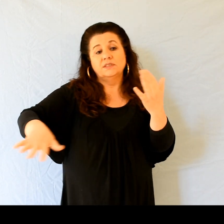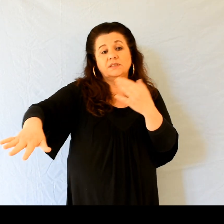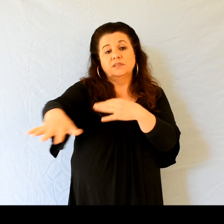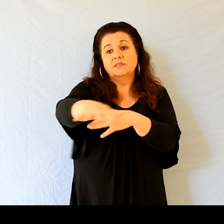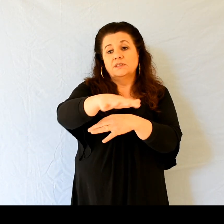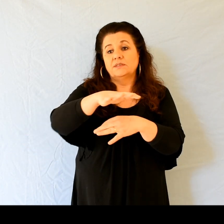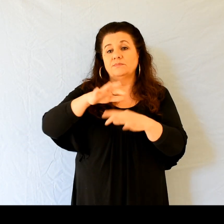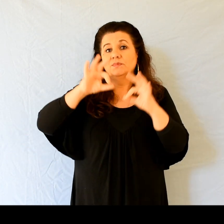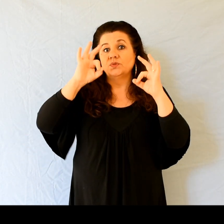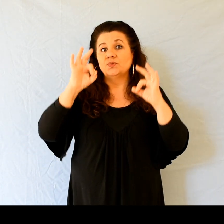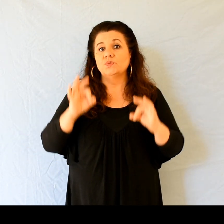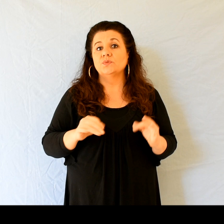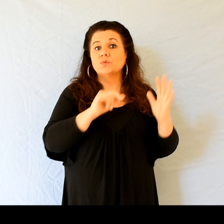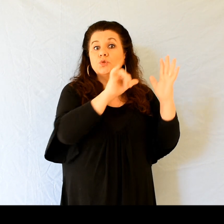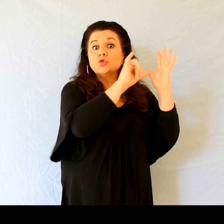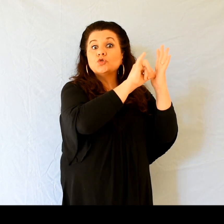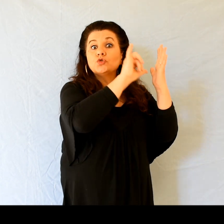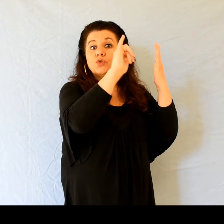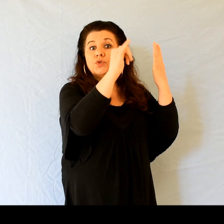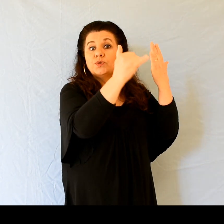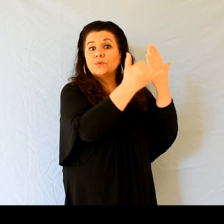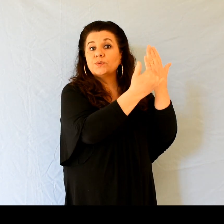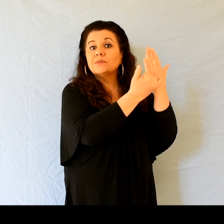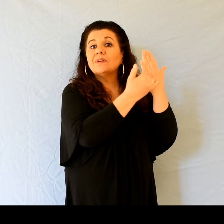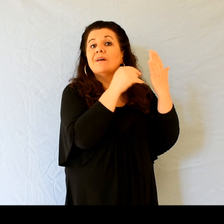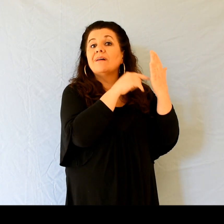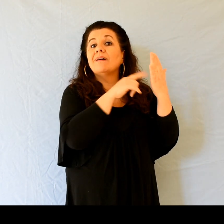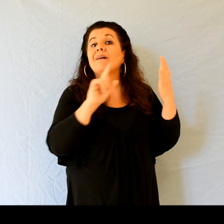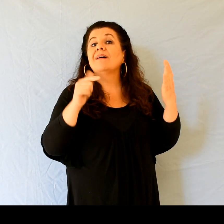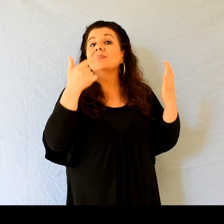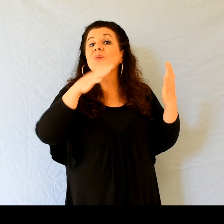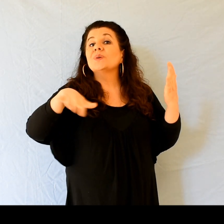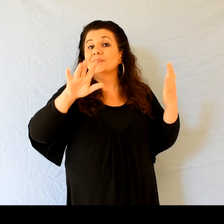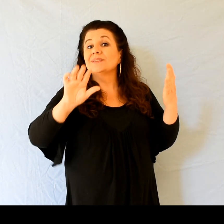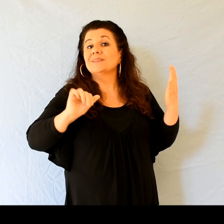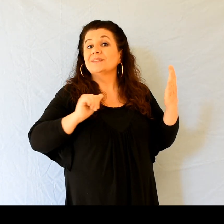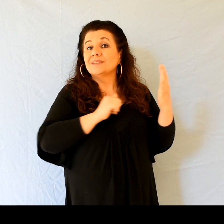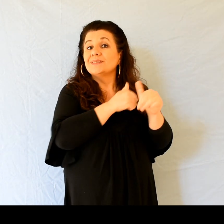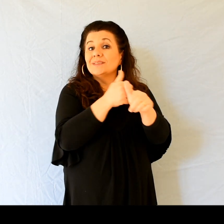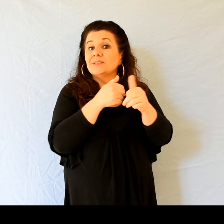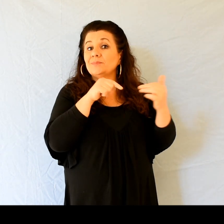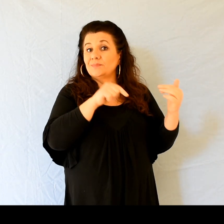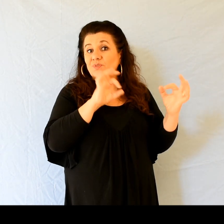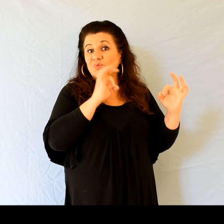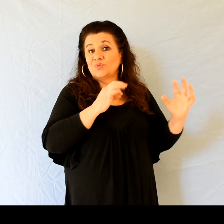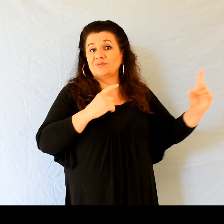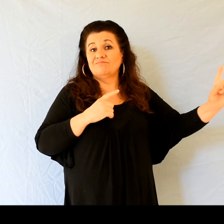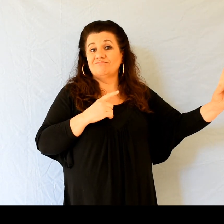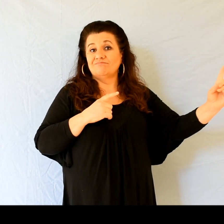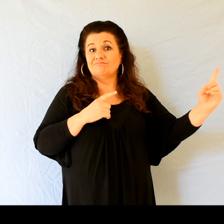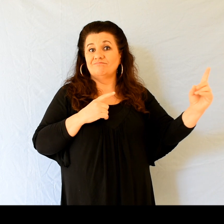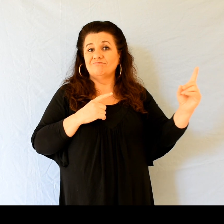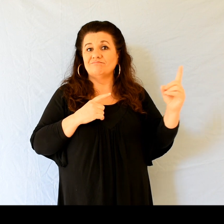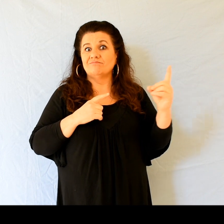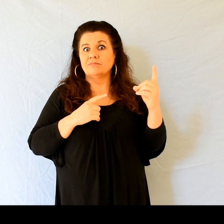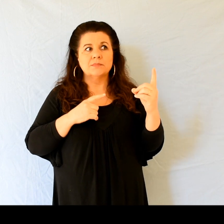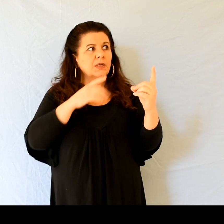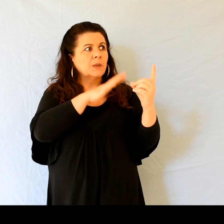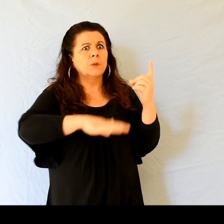quand Judas, l'un des 12, arriva, et avec lui une foule armée d'épées